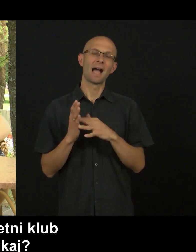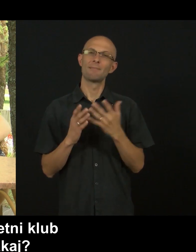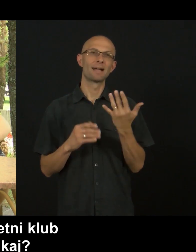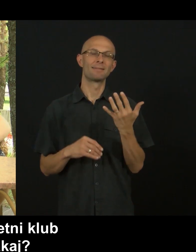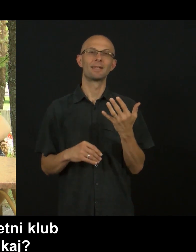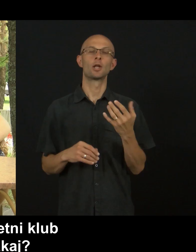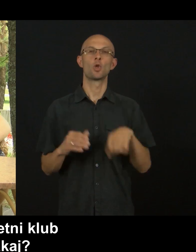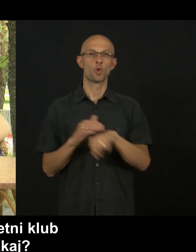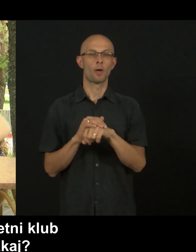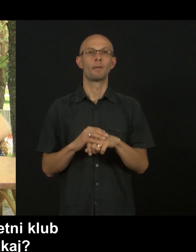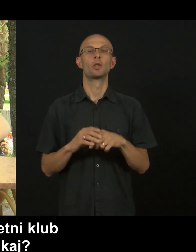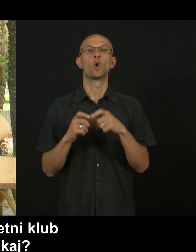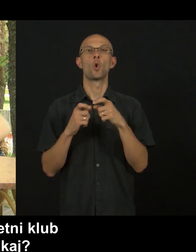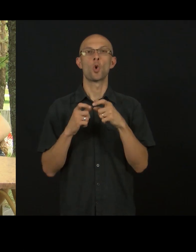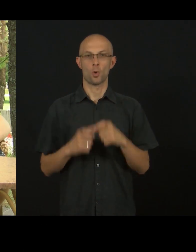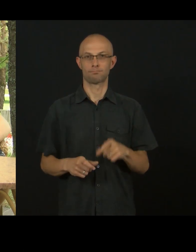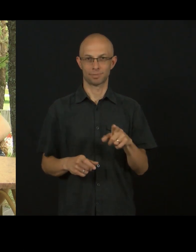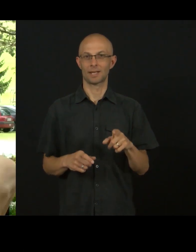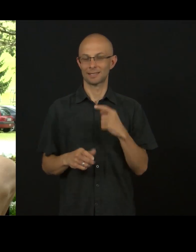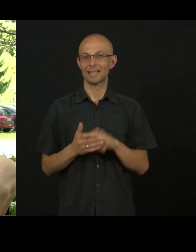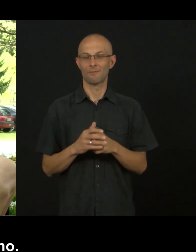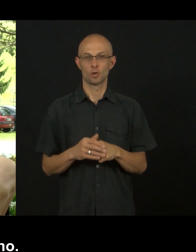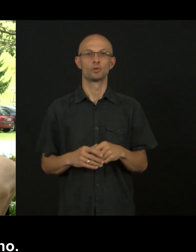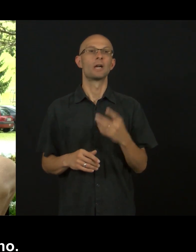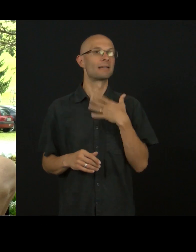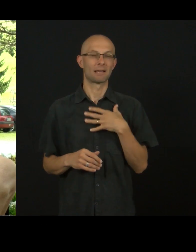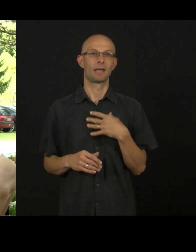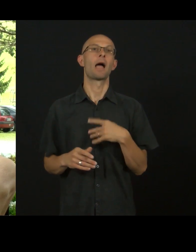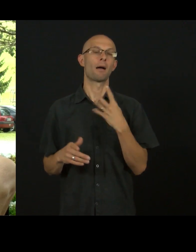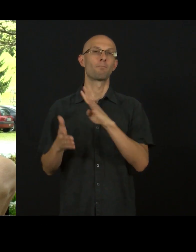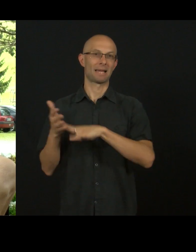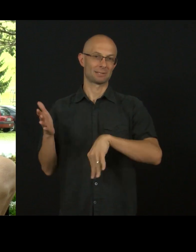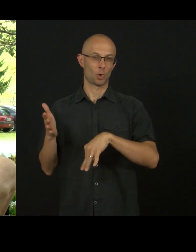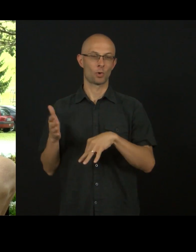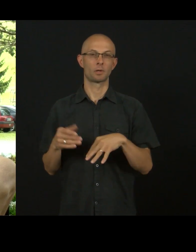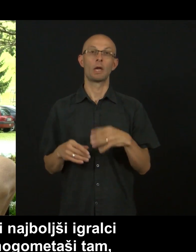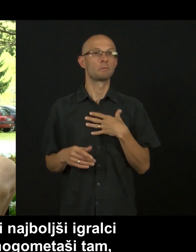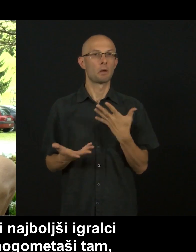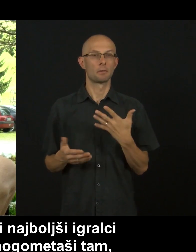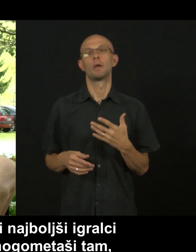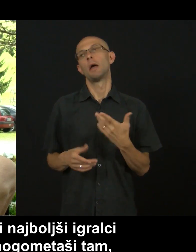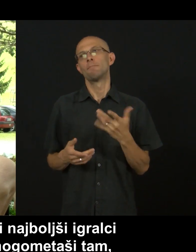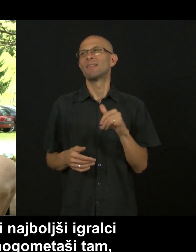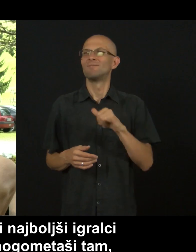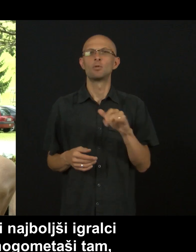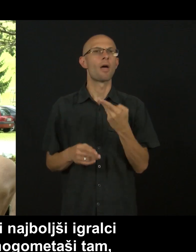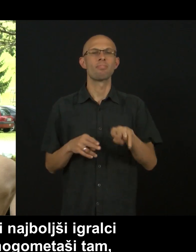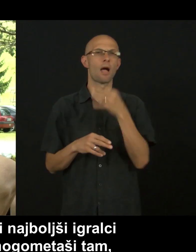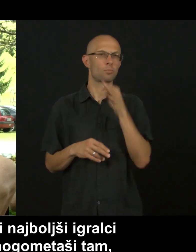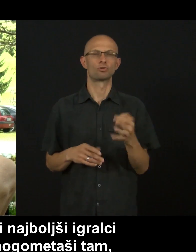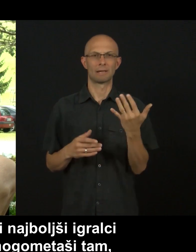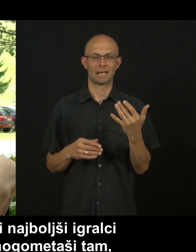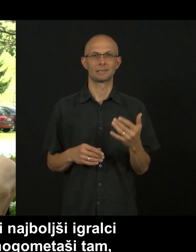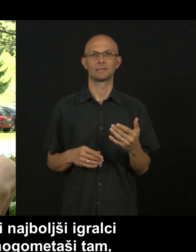Kateri nogometni klub pa navijaš in zakaj? Za Barcelono. In zakaj? Pa ne vem, vedno so bili